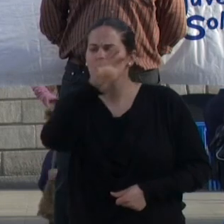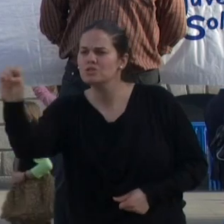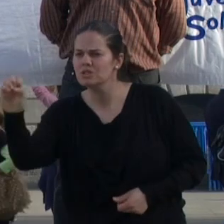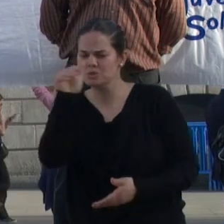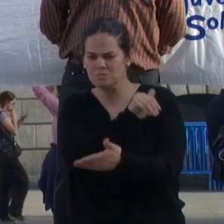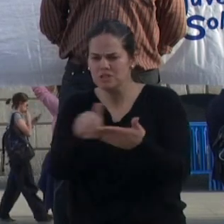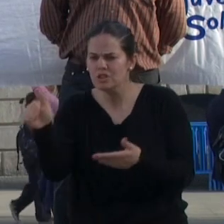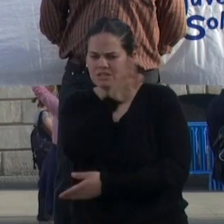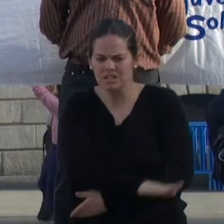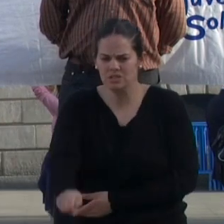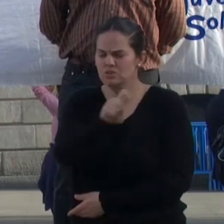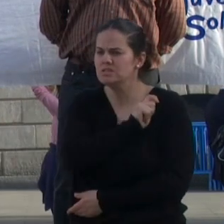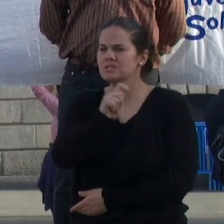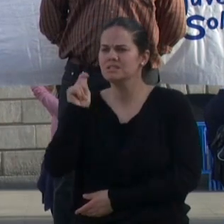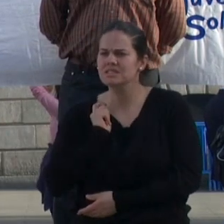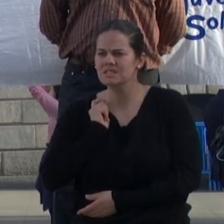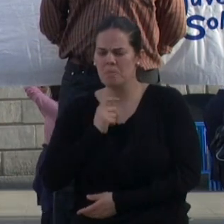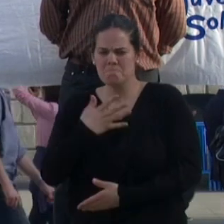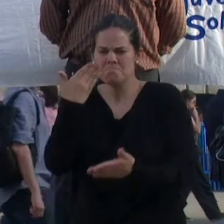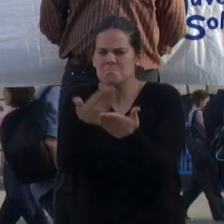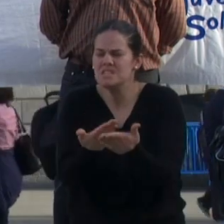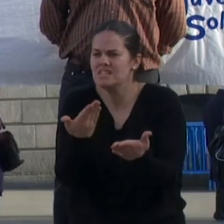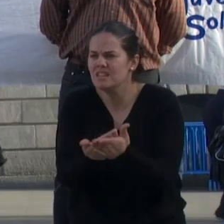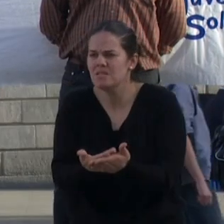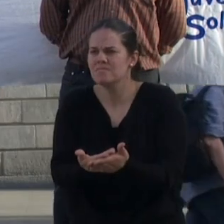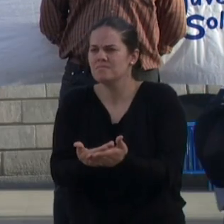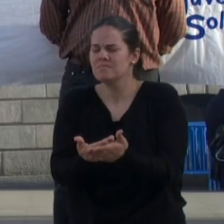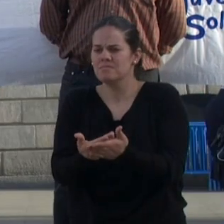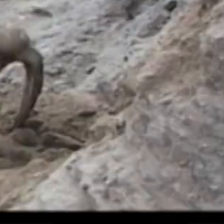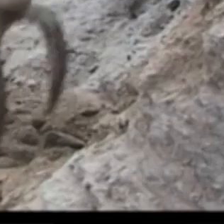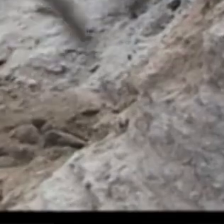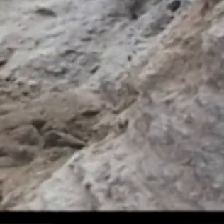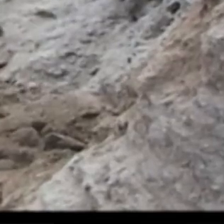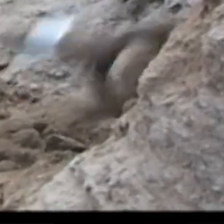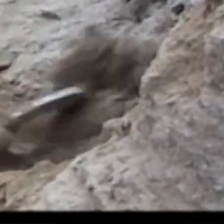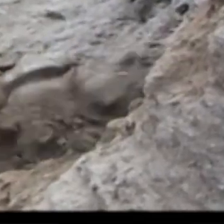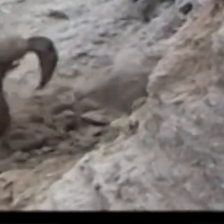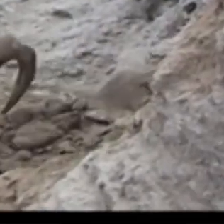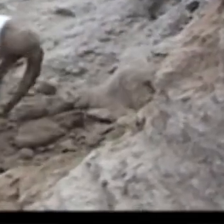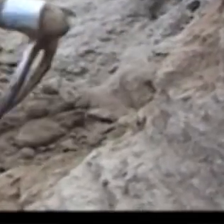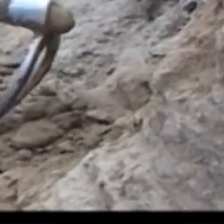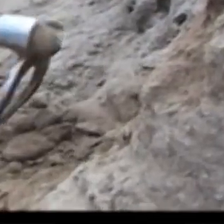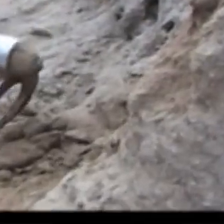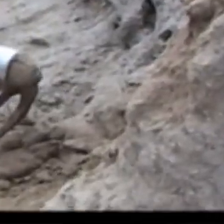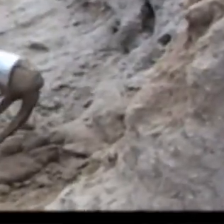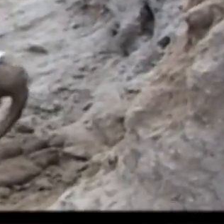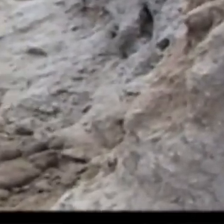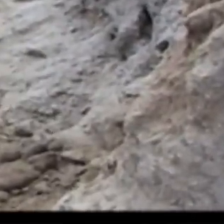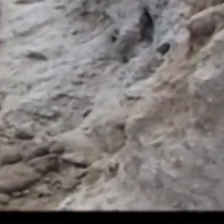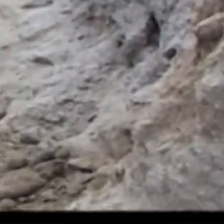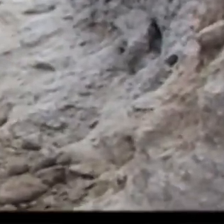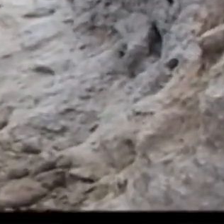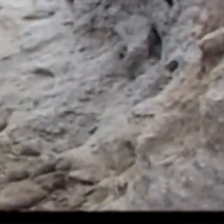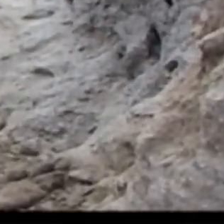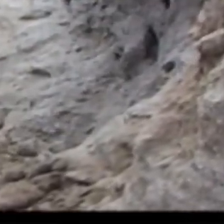400 millones de niños esclavos claman con sus vidas la exigencia de unos derechos internacionales